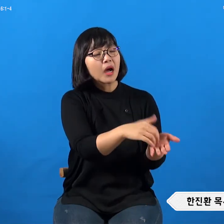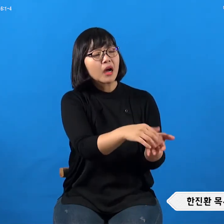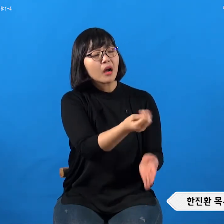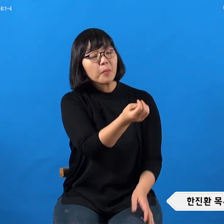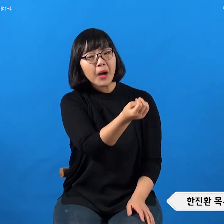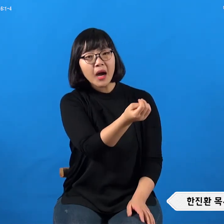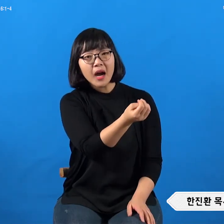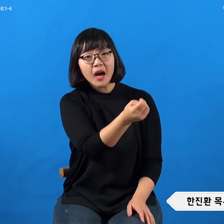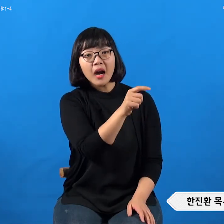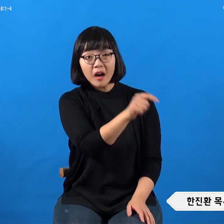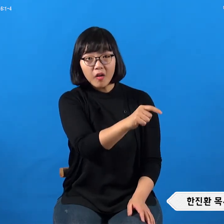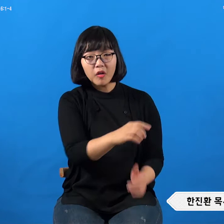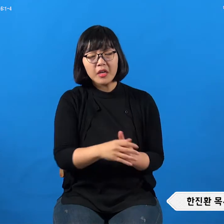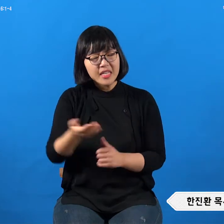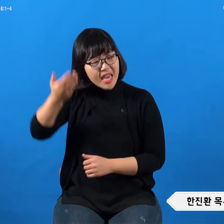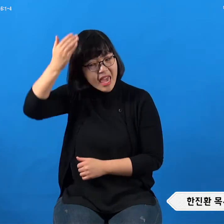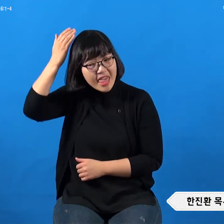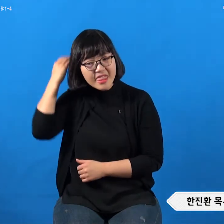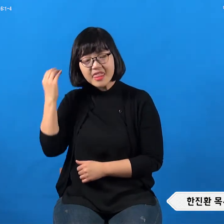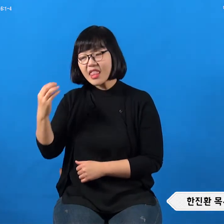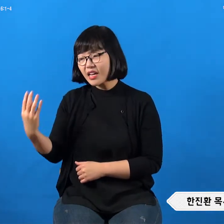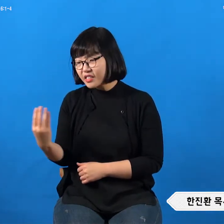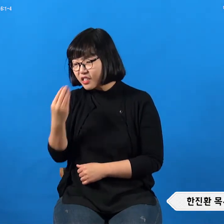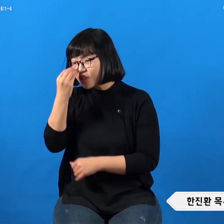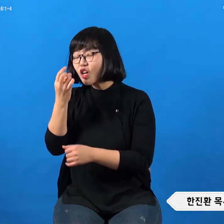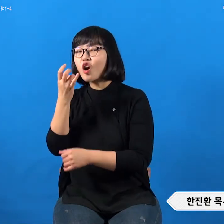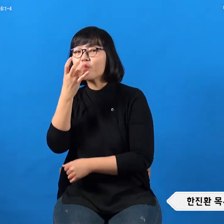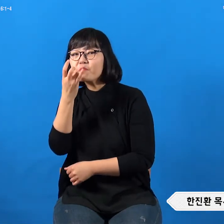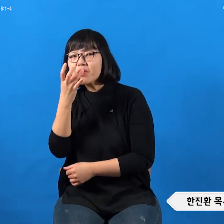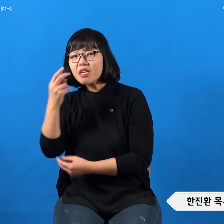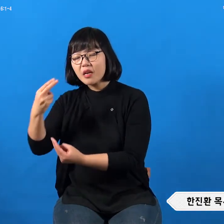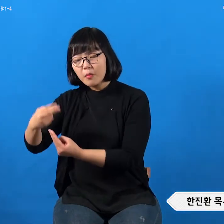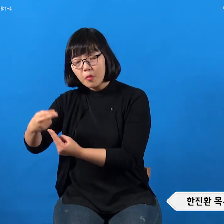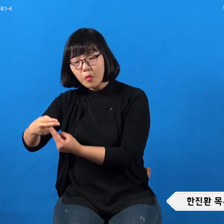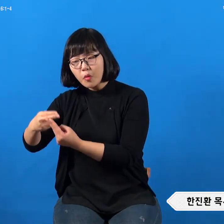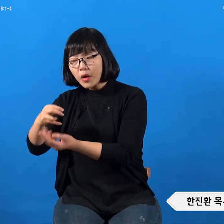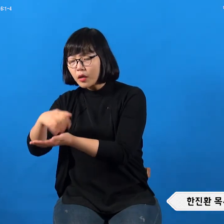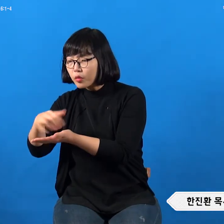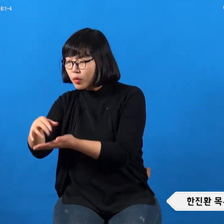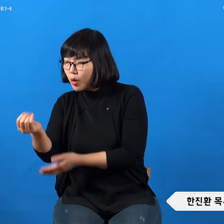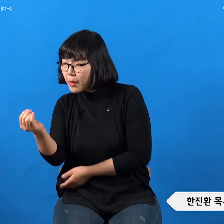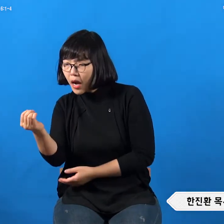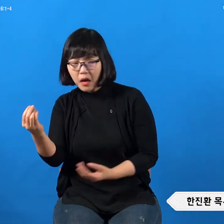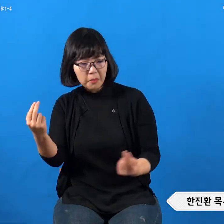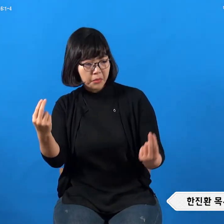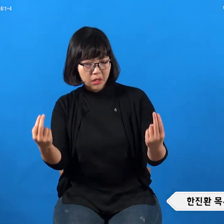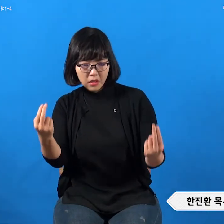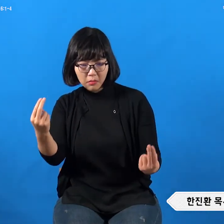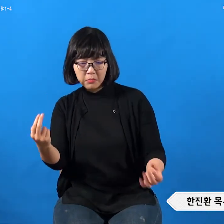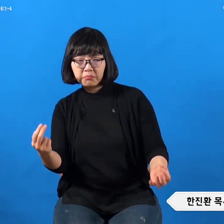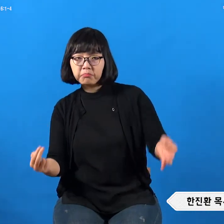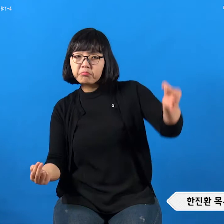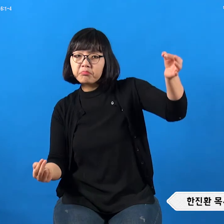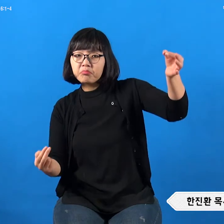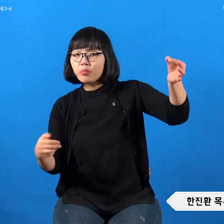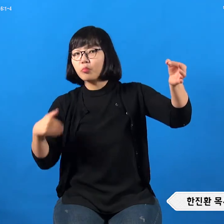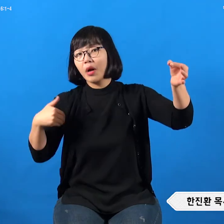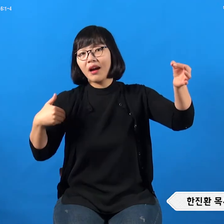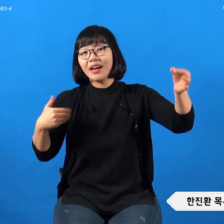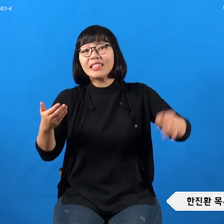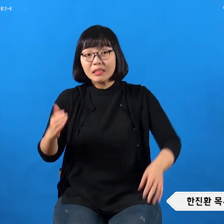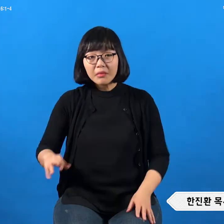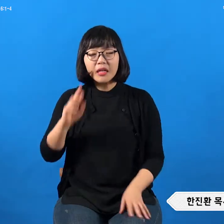옛날에 우리가 성미 조금씩 모았던 것보다 액수가 더 클지도 모릅니다. 그래도 사도